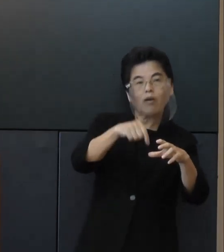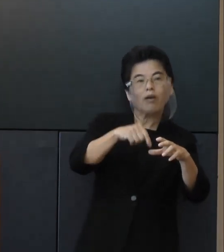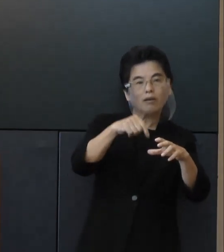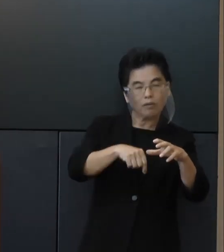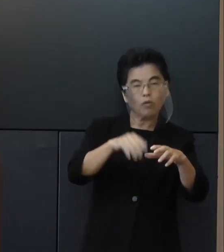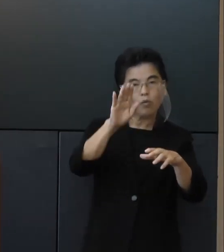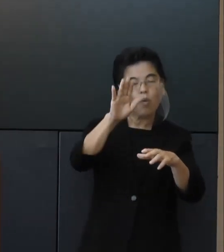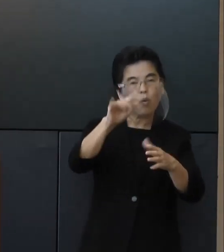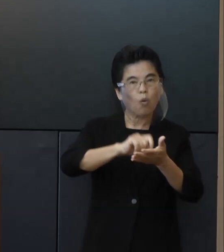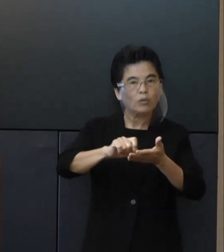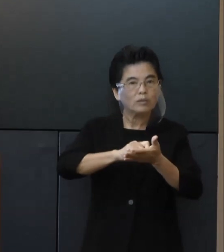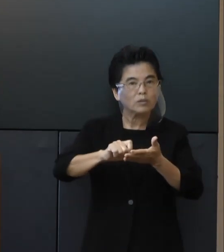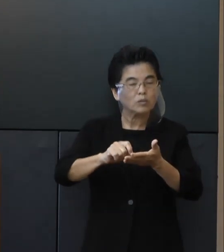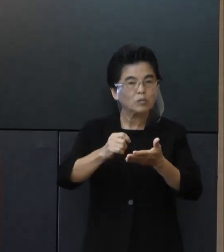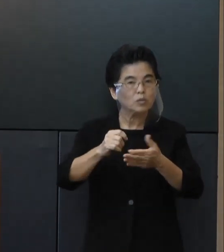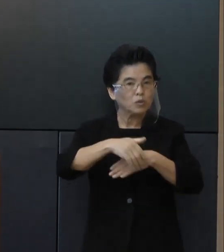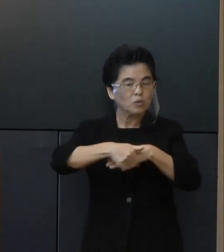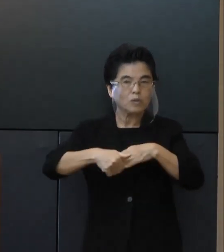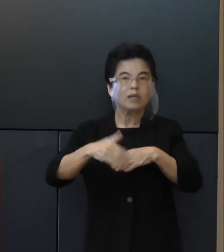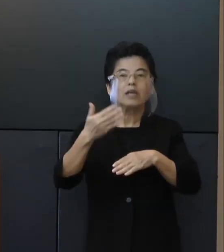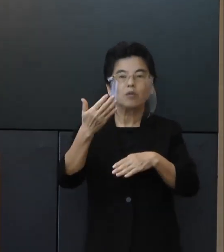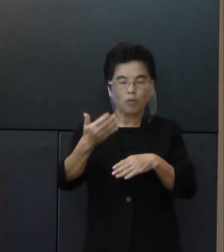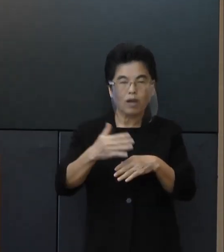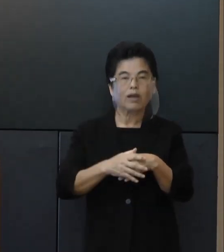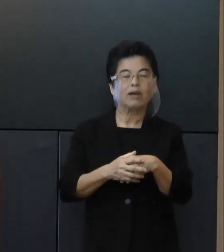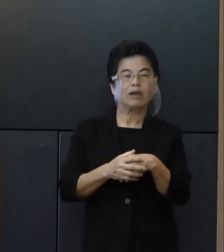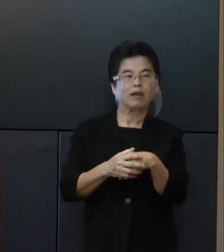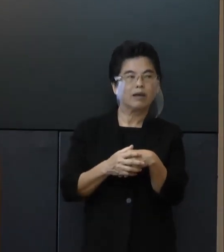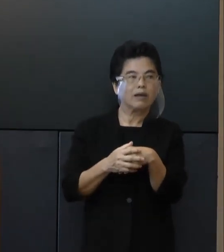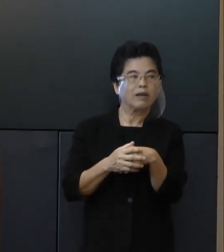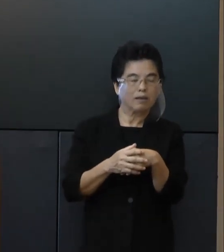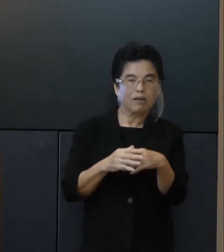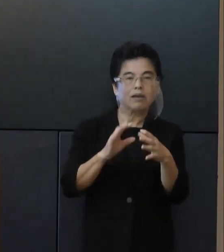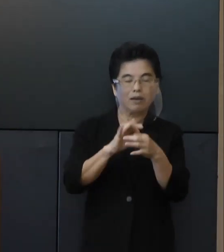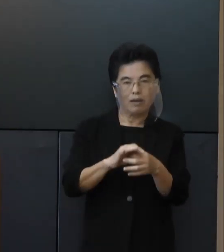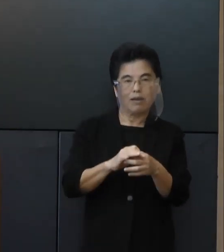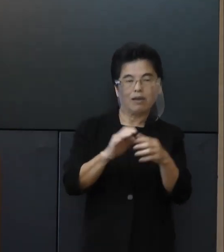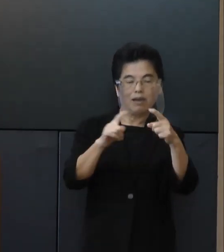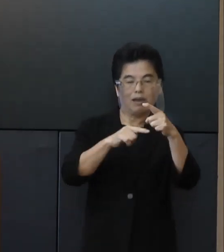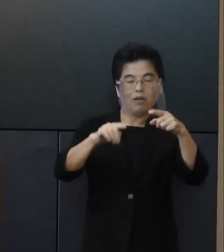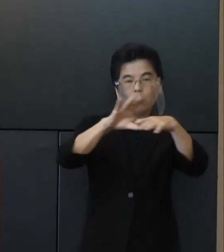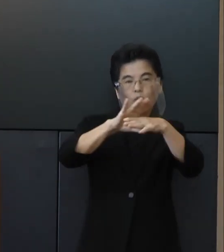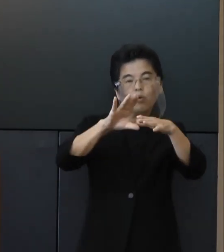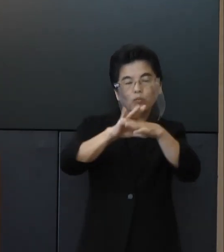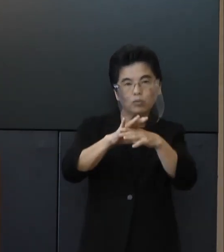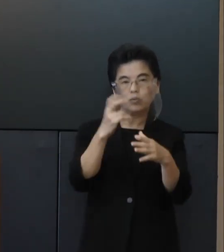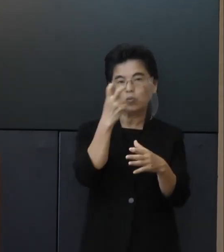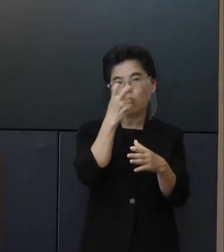つもりがあるのかということ、それから秘書管理条例などルールが